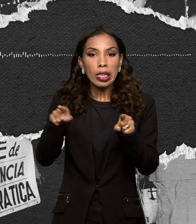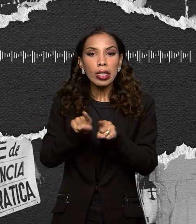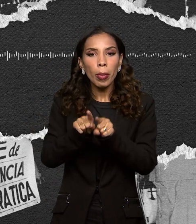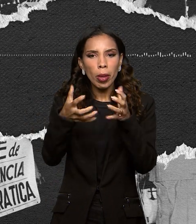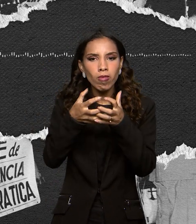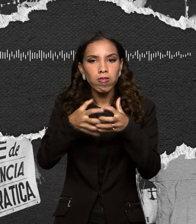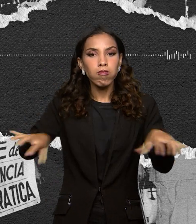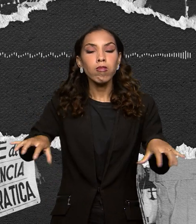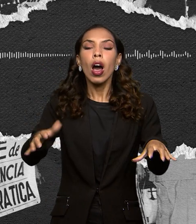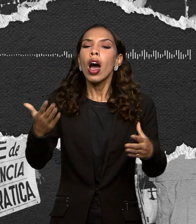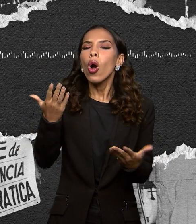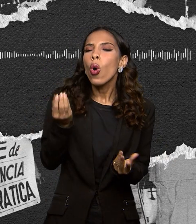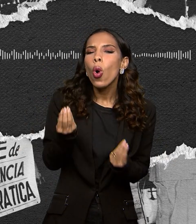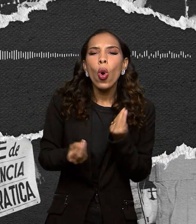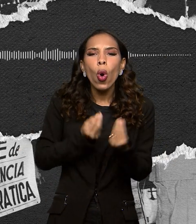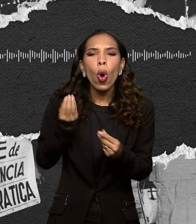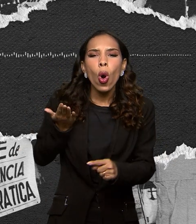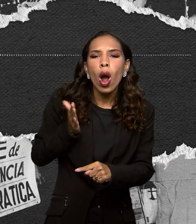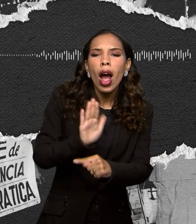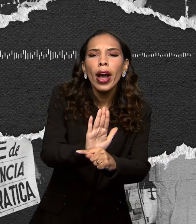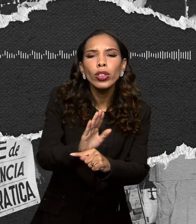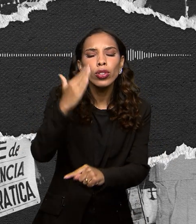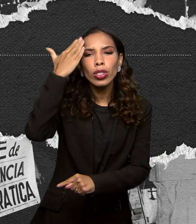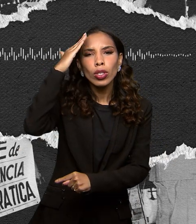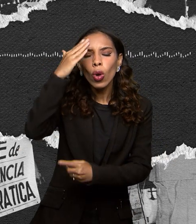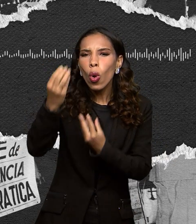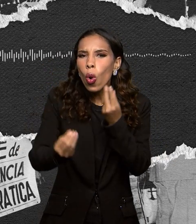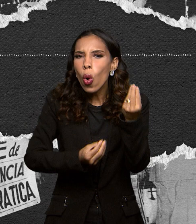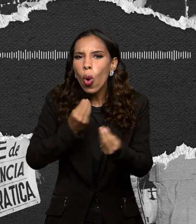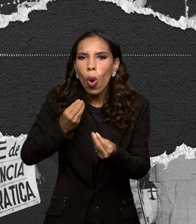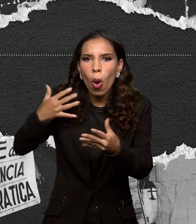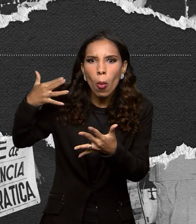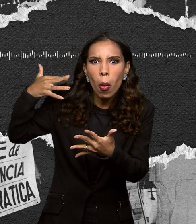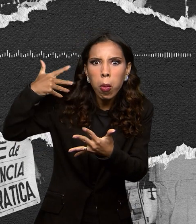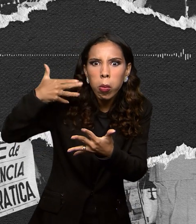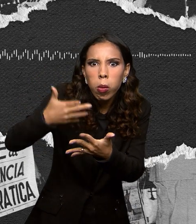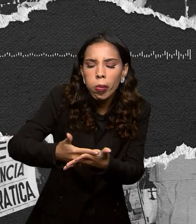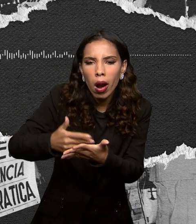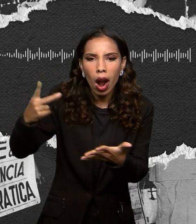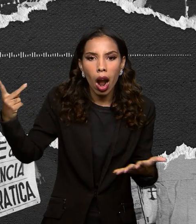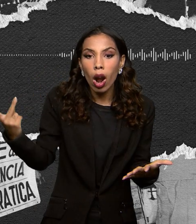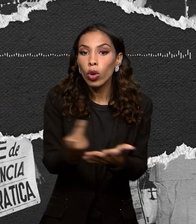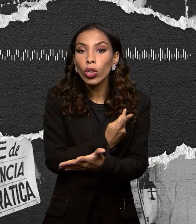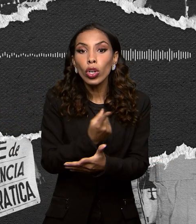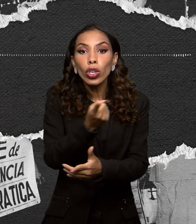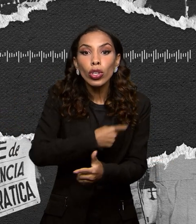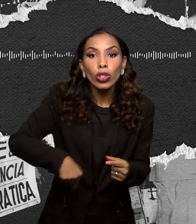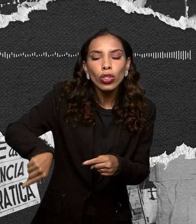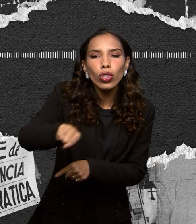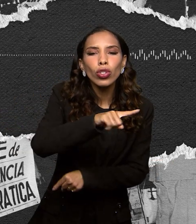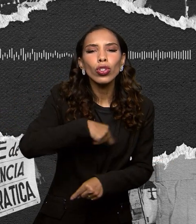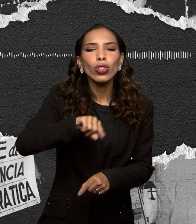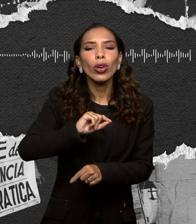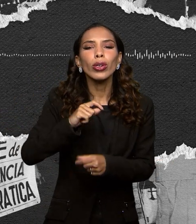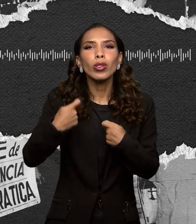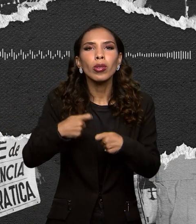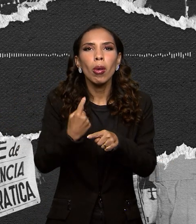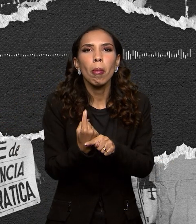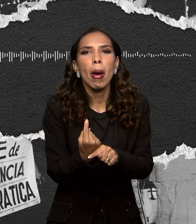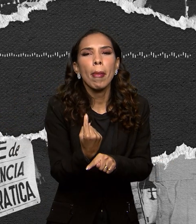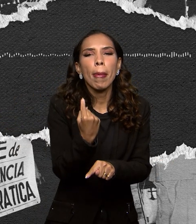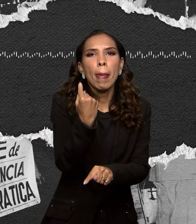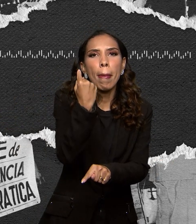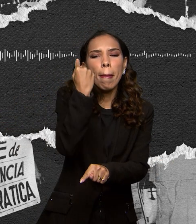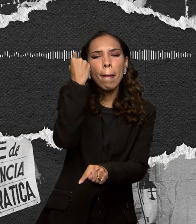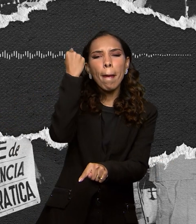Para ajudar a entender como chegamos a esse estado de coisas e de nervos, a gente tem que voltar algumas casas nesse xadrez